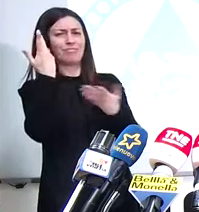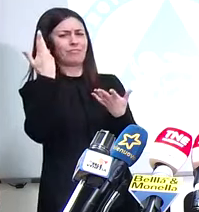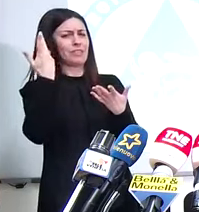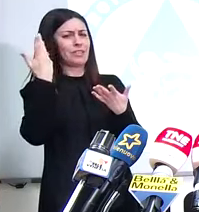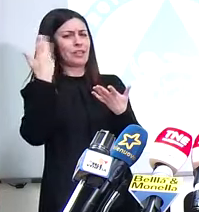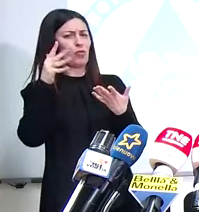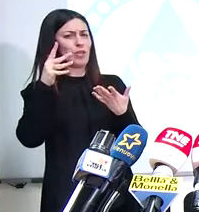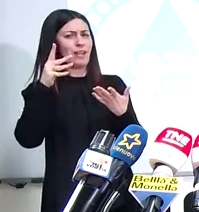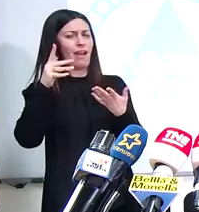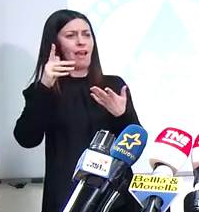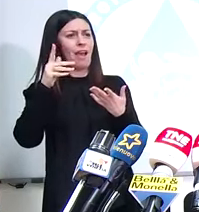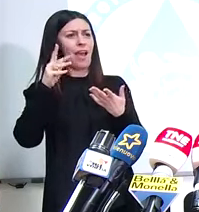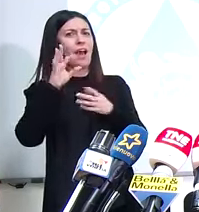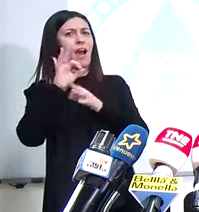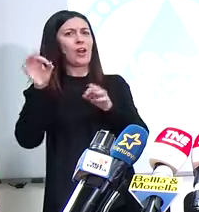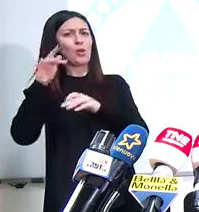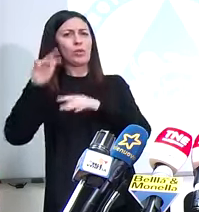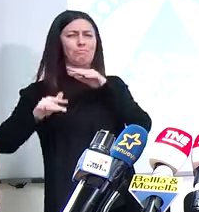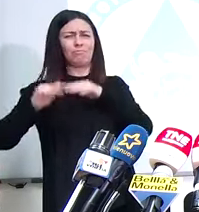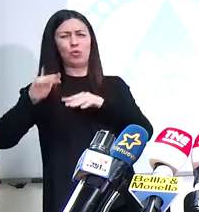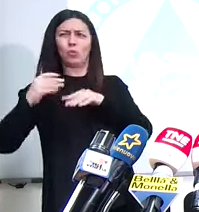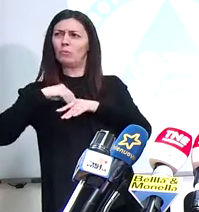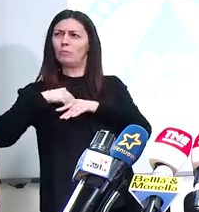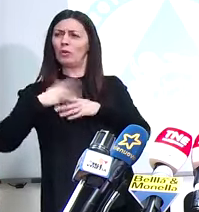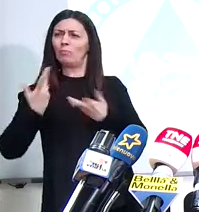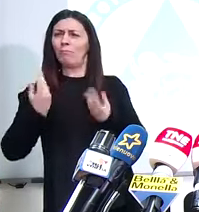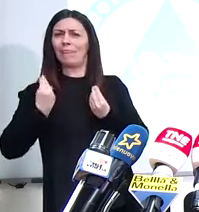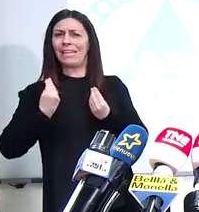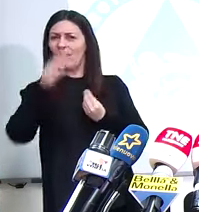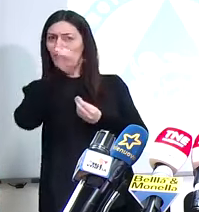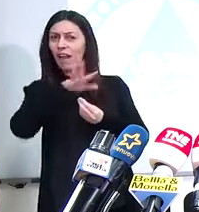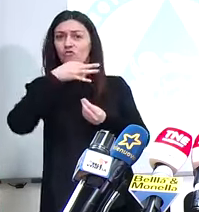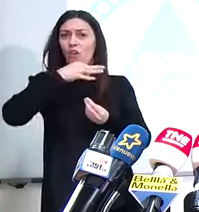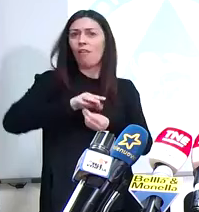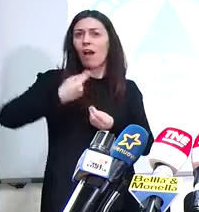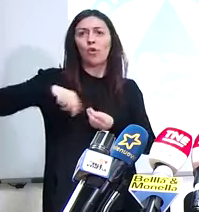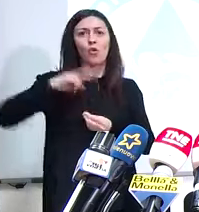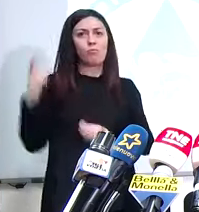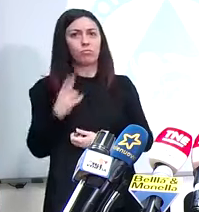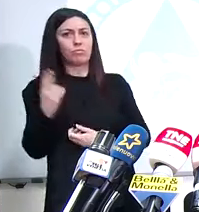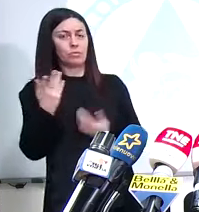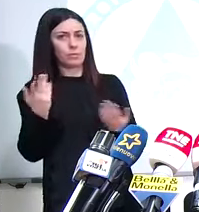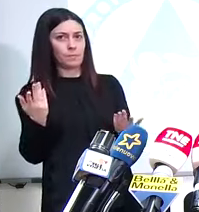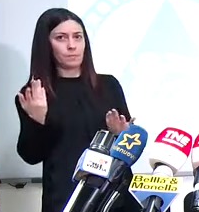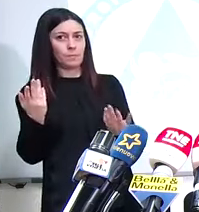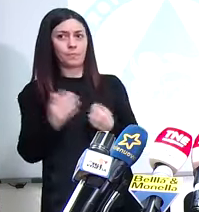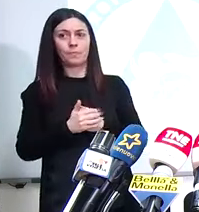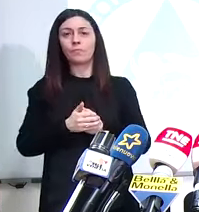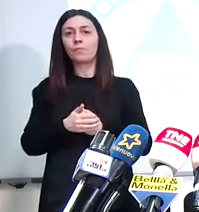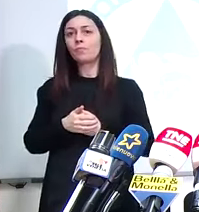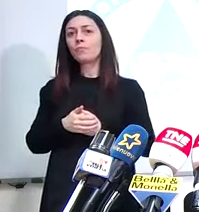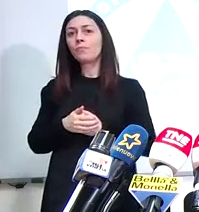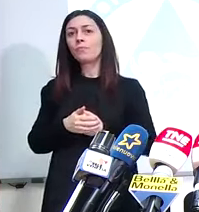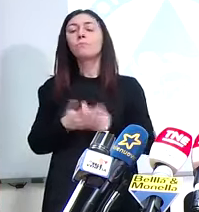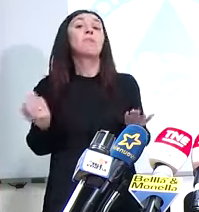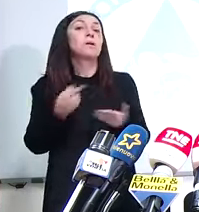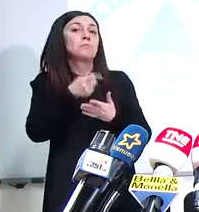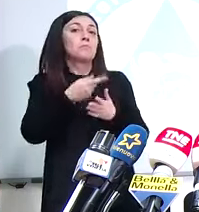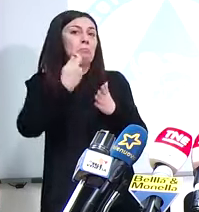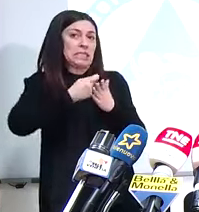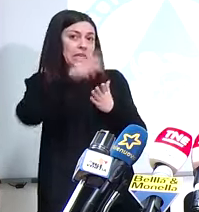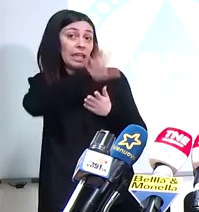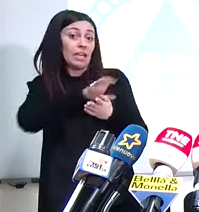dire scavalcato in corsa legittima la tutela sanitaria che lei essendo governatore di questa ragione vuole giustamente dare agli